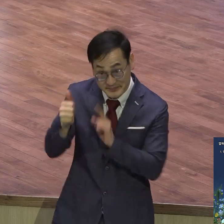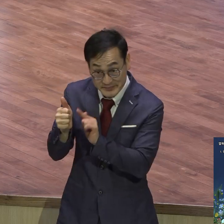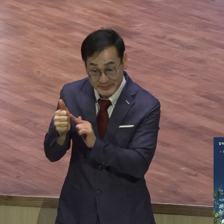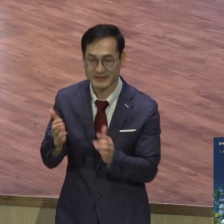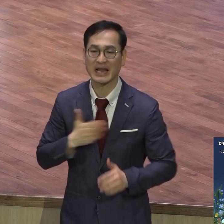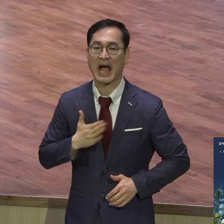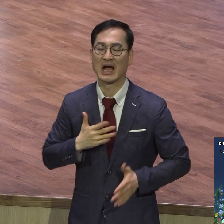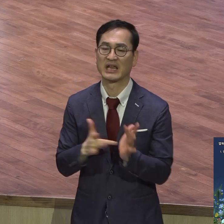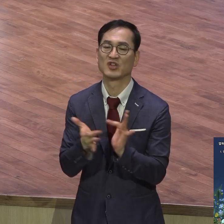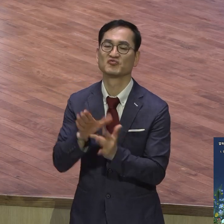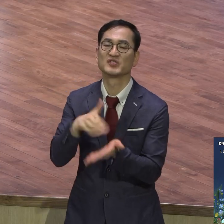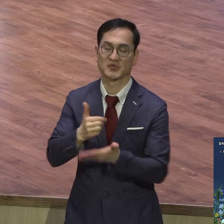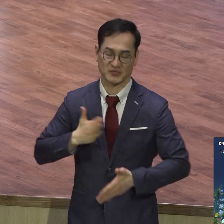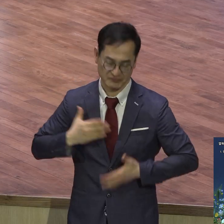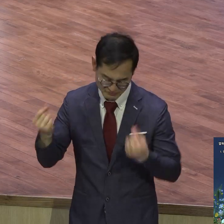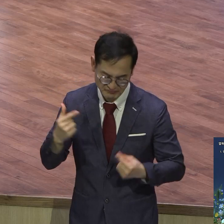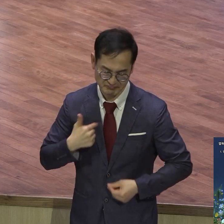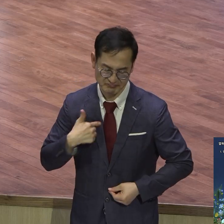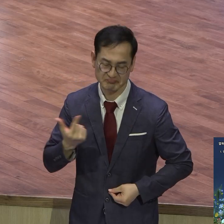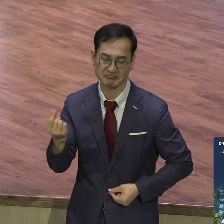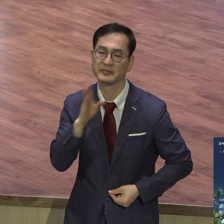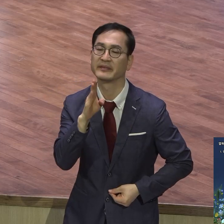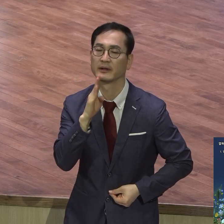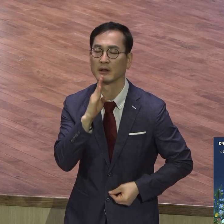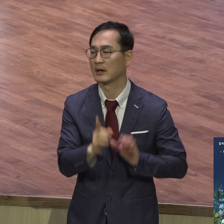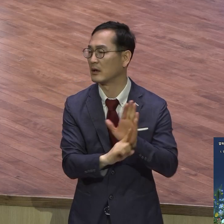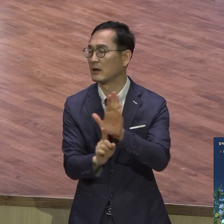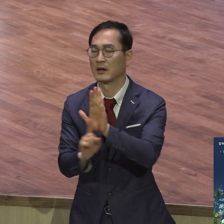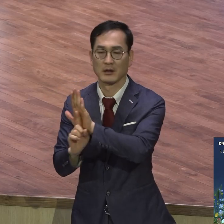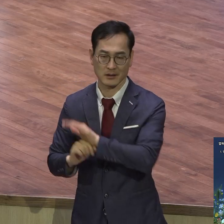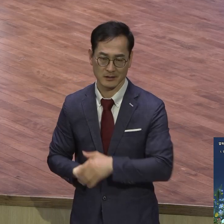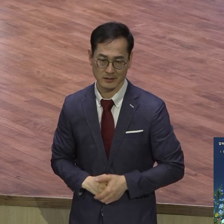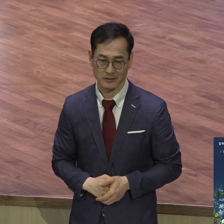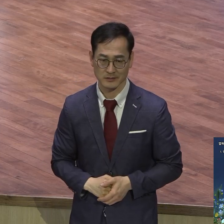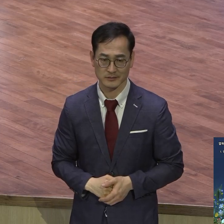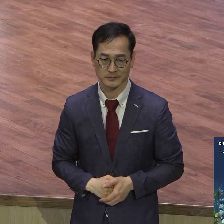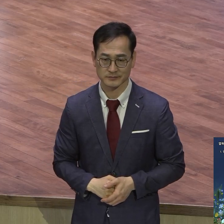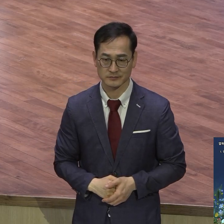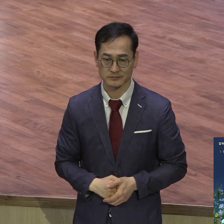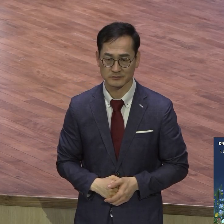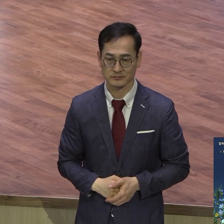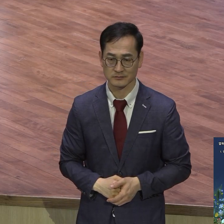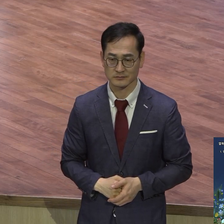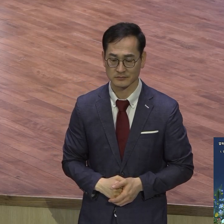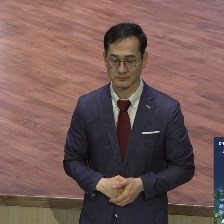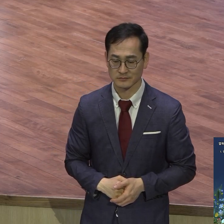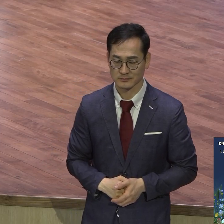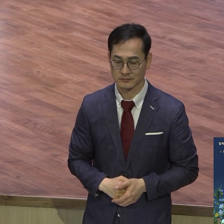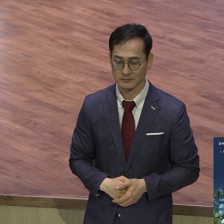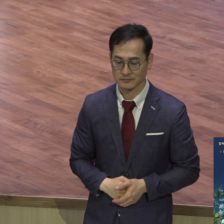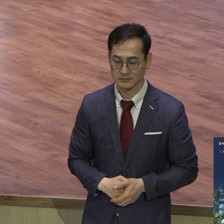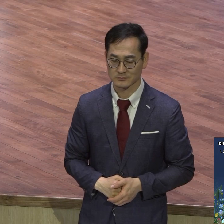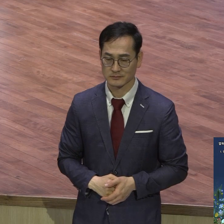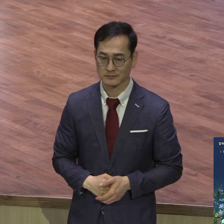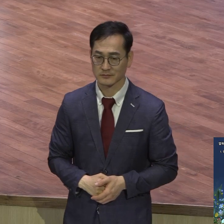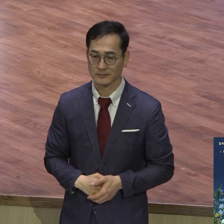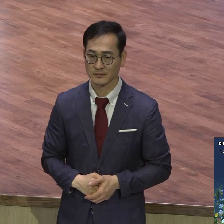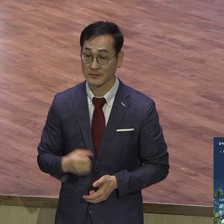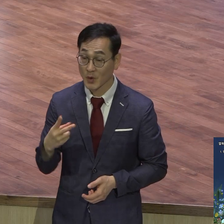인류가 구원받으려면 생명수 이신 어머니 하나님께 가야한다. 어머니 하나님